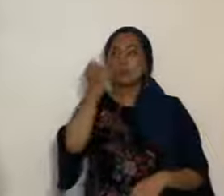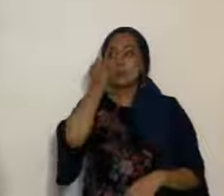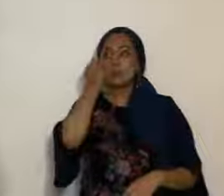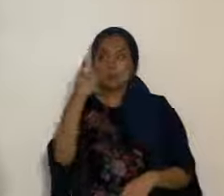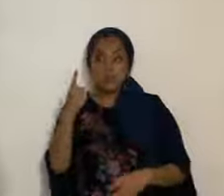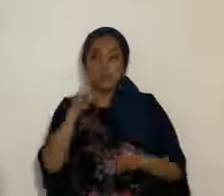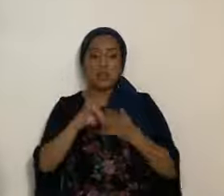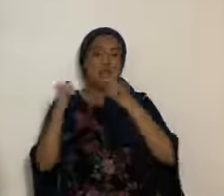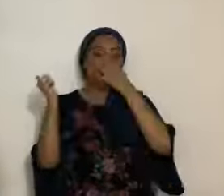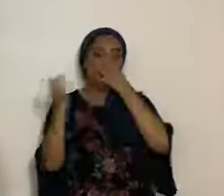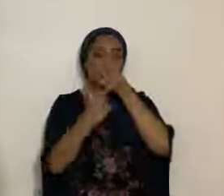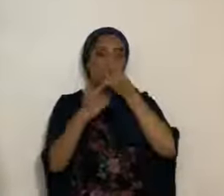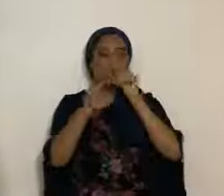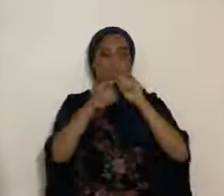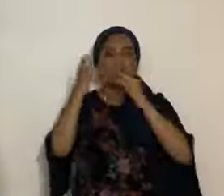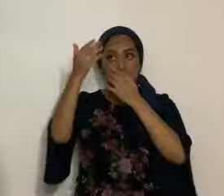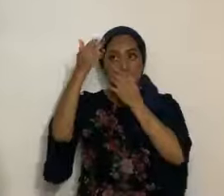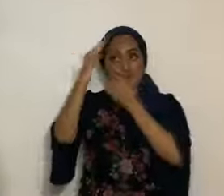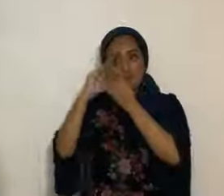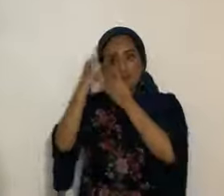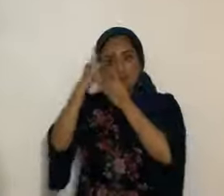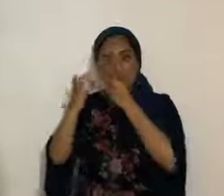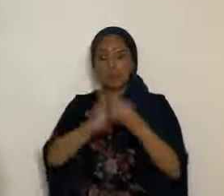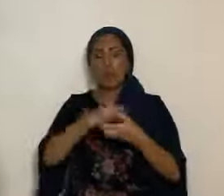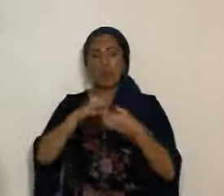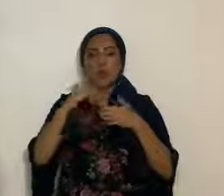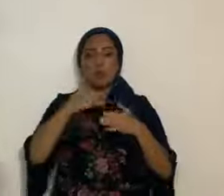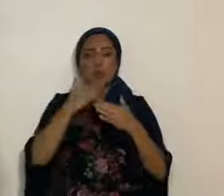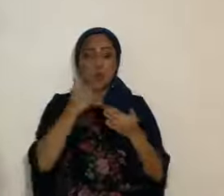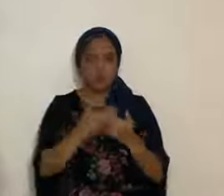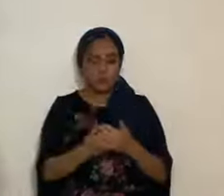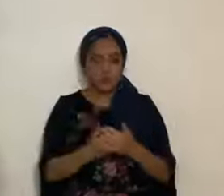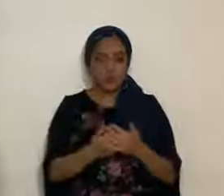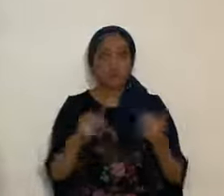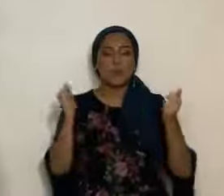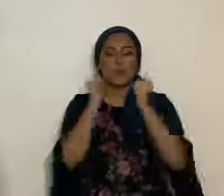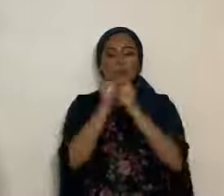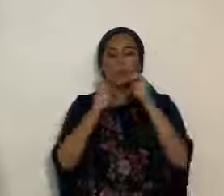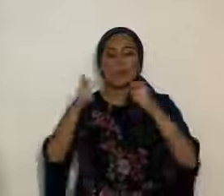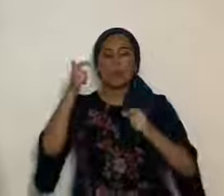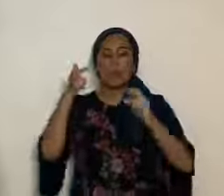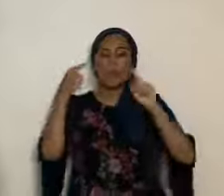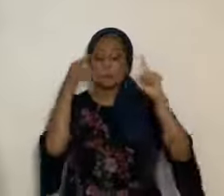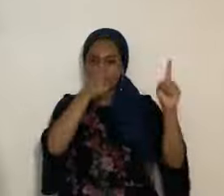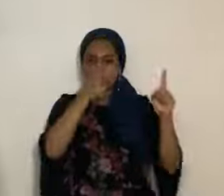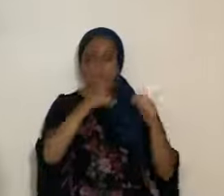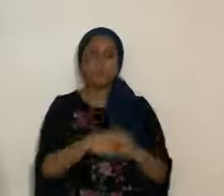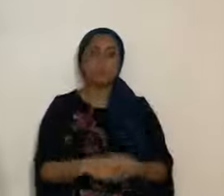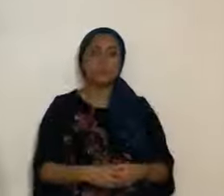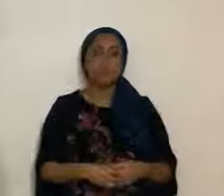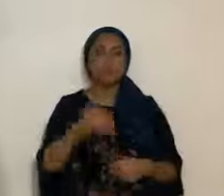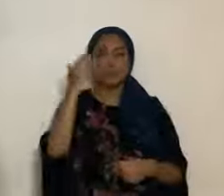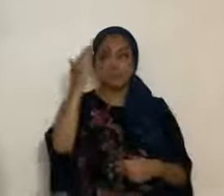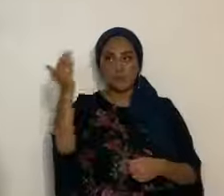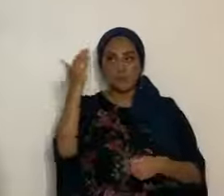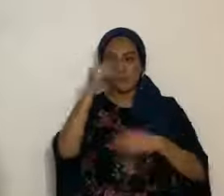todo es de parte de Elohim para nuestro bien, y con un propósito superior, es entonces que el Eterno los